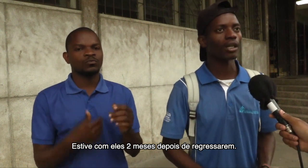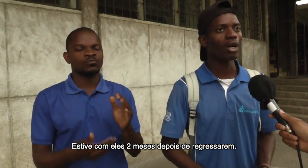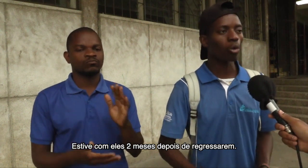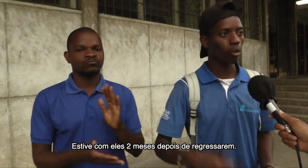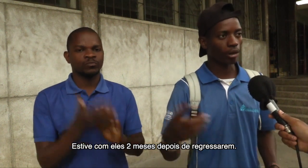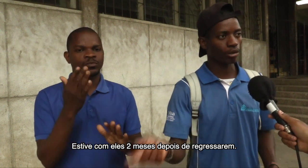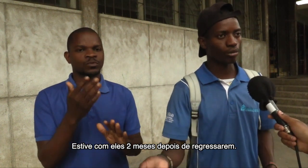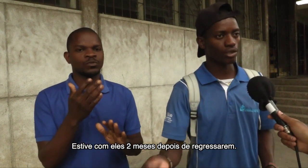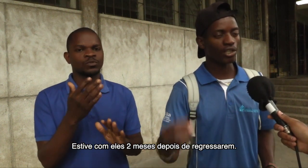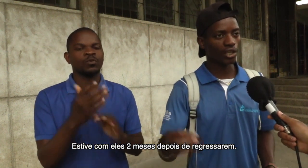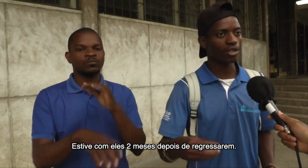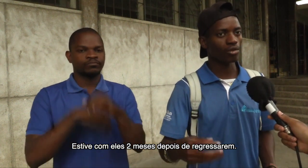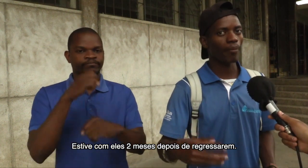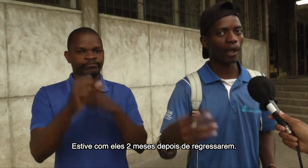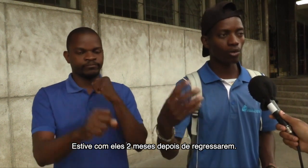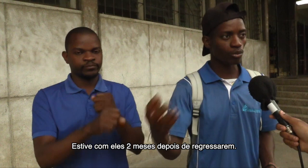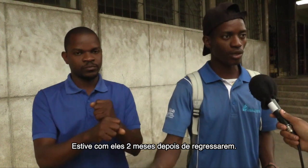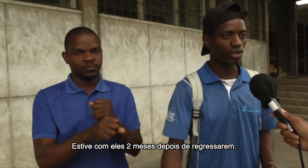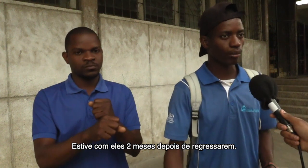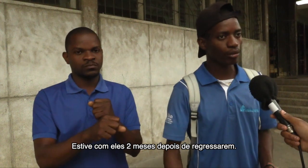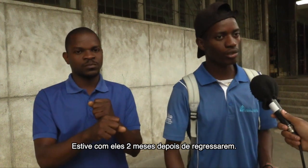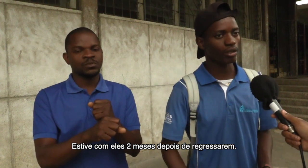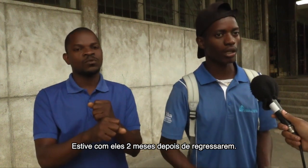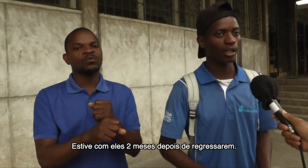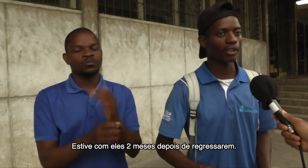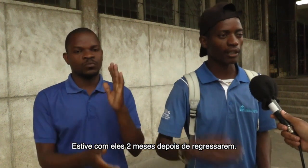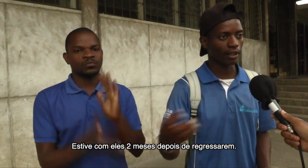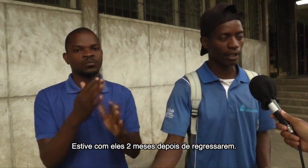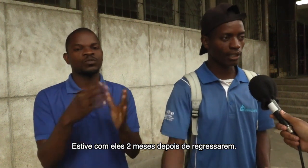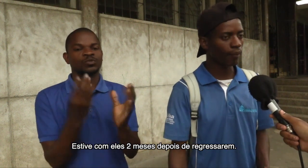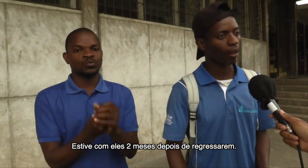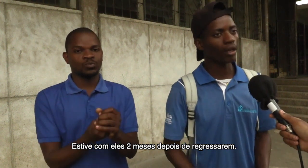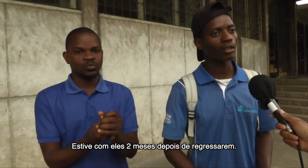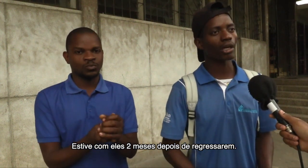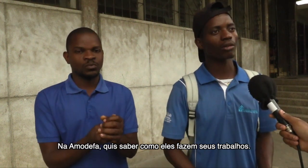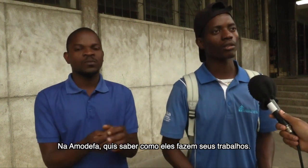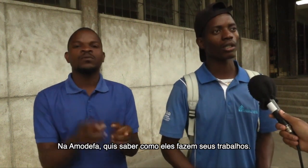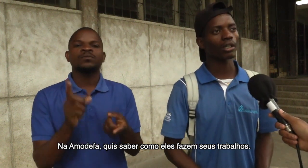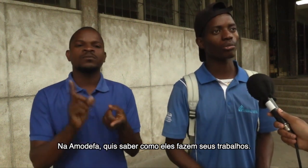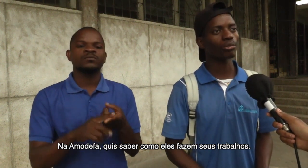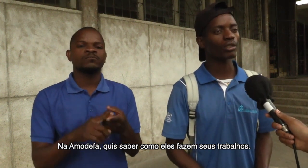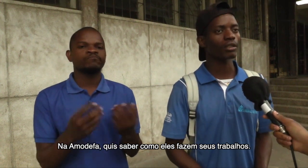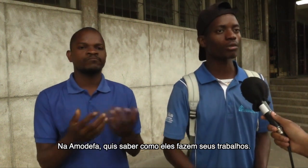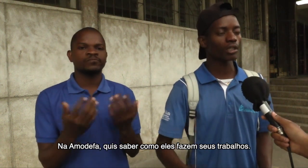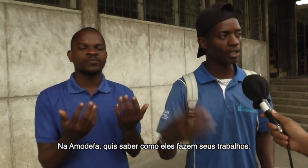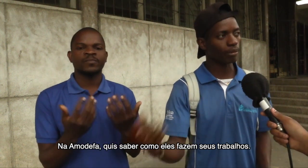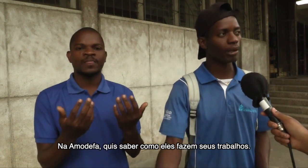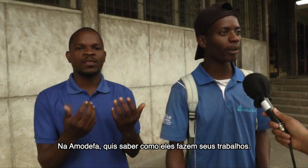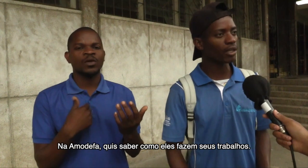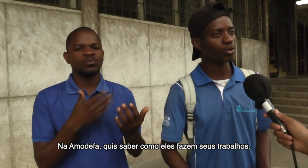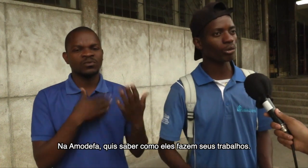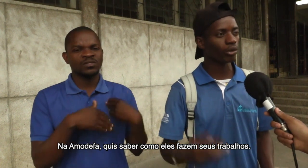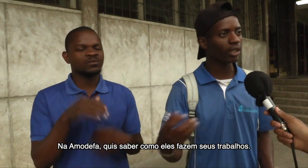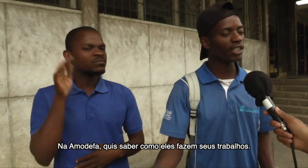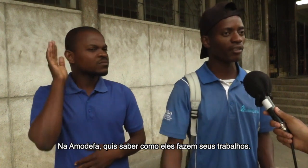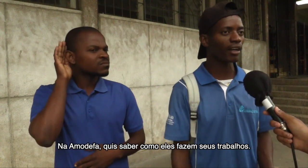um ano depois, nesse caso, alguns meses depois da regressa. Então, pois, quis saber